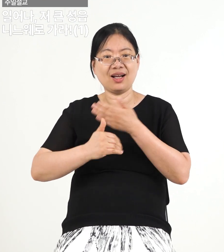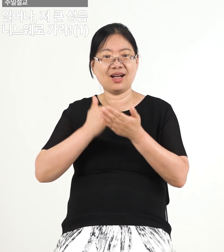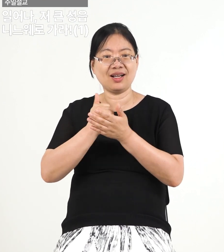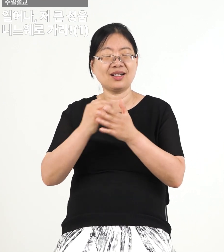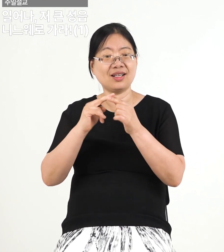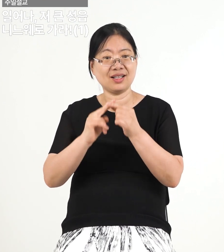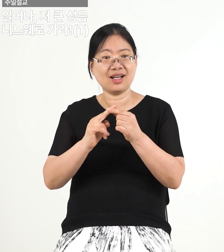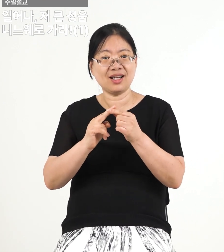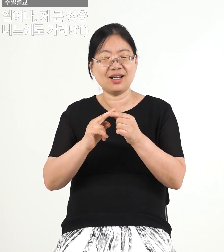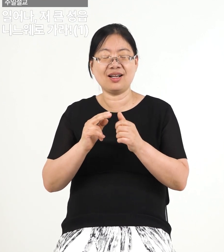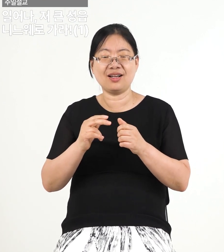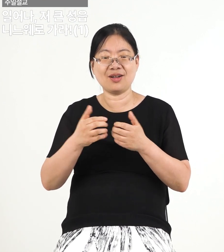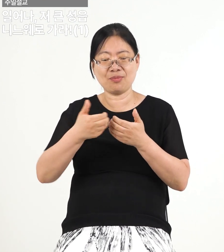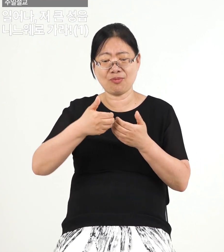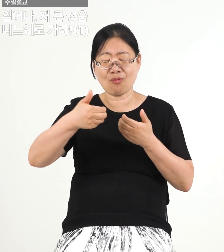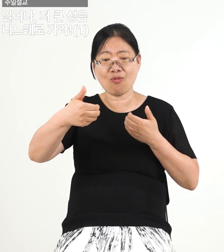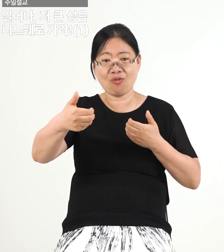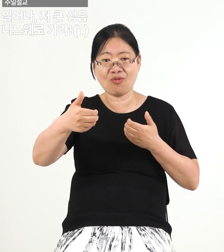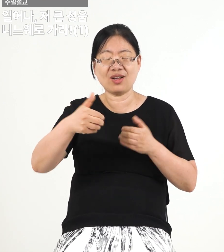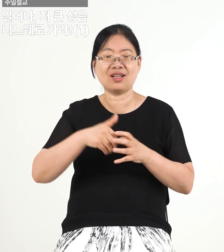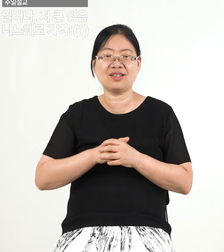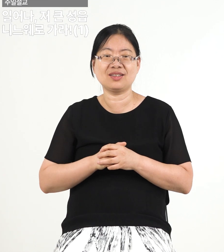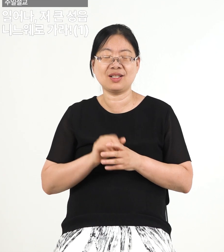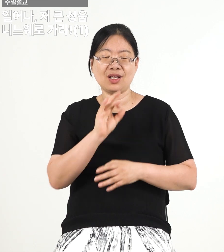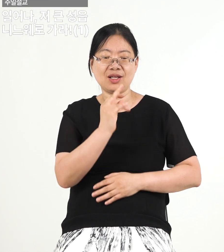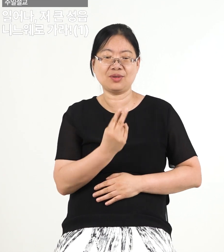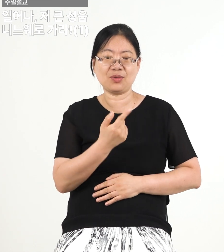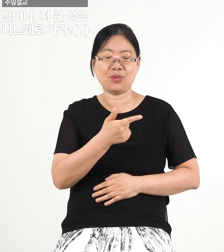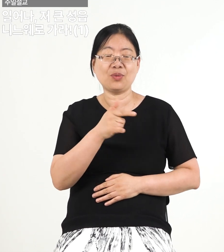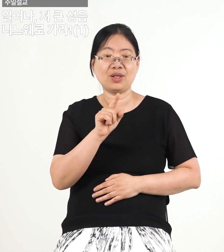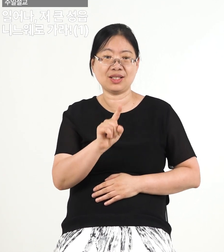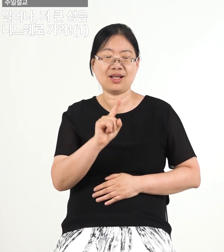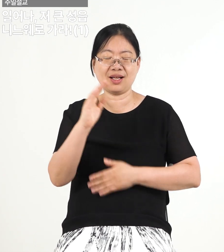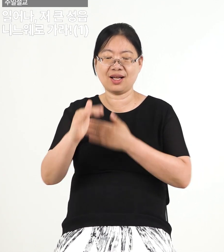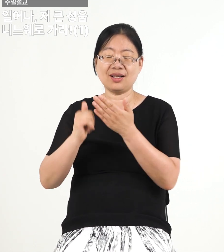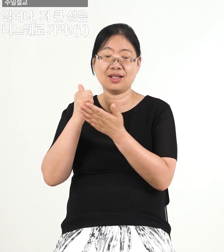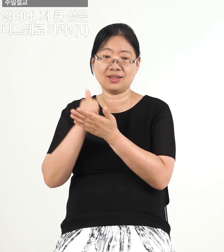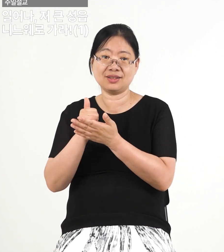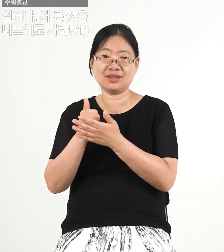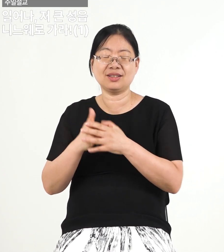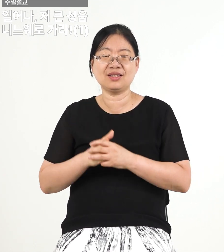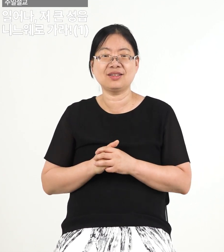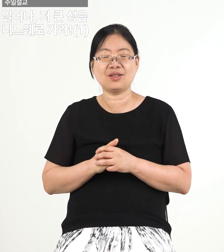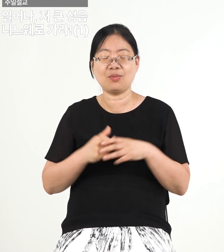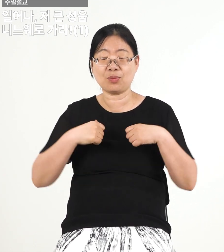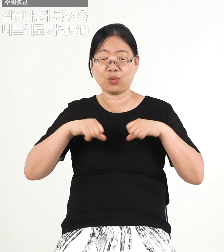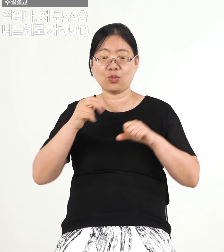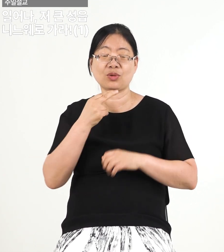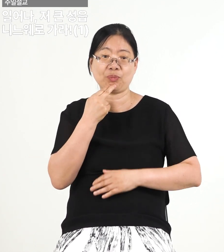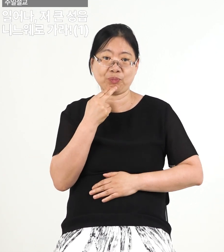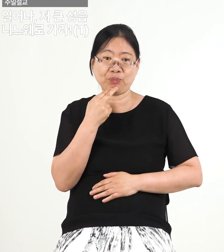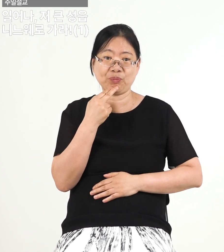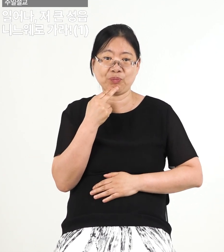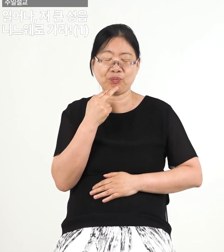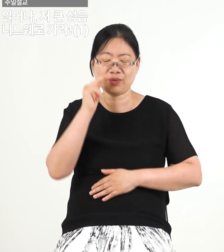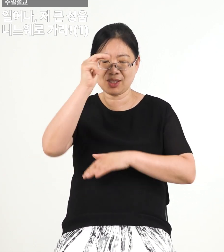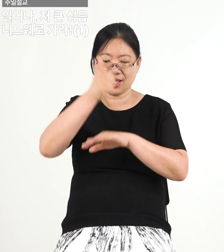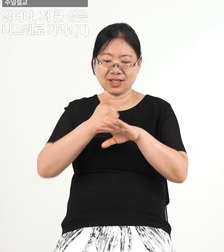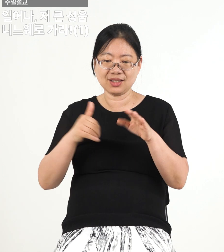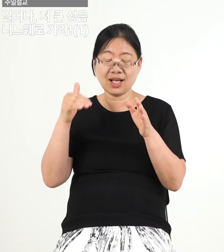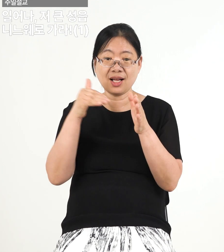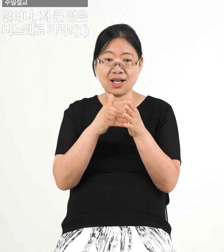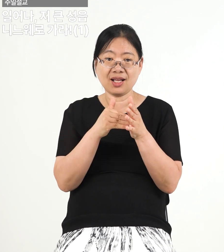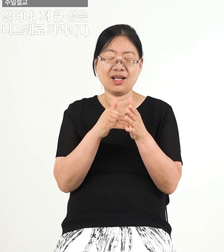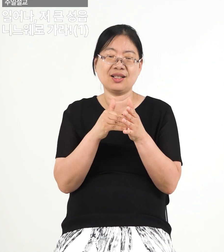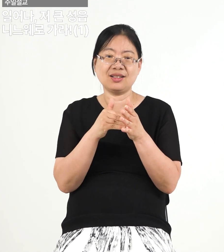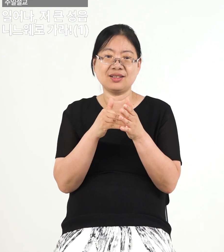하나님과 점점 멀어져가는 요나를 하나님은 포기하지 않고